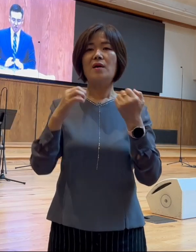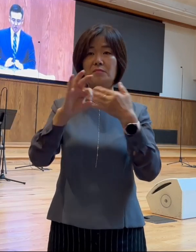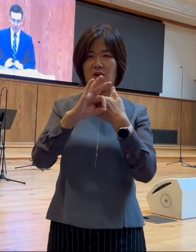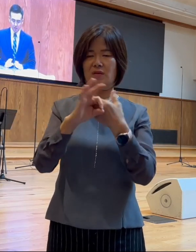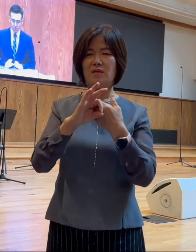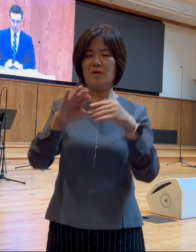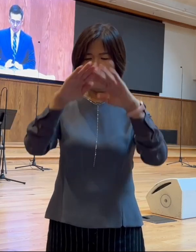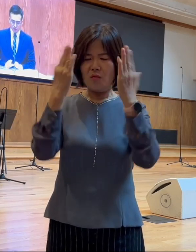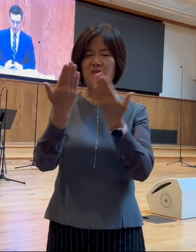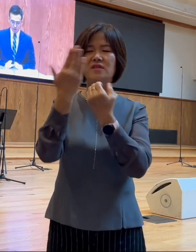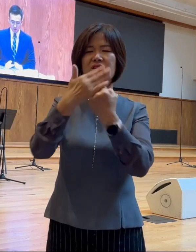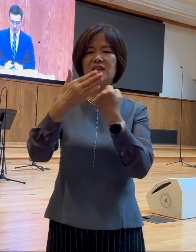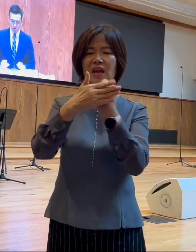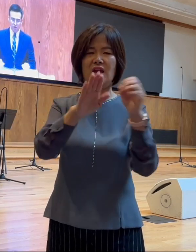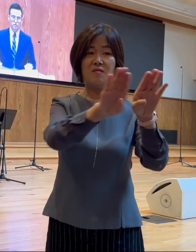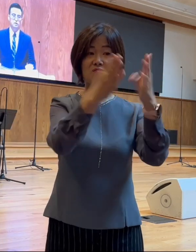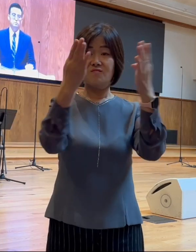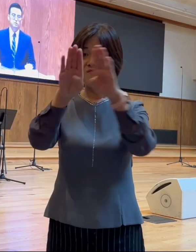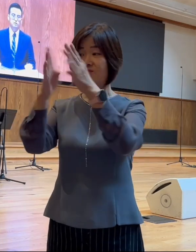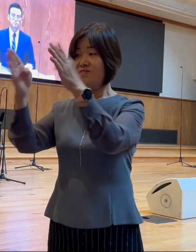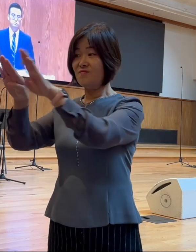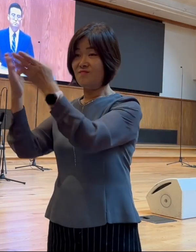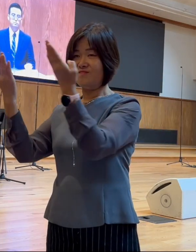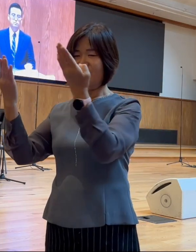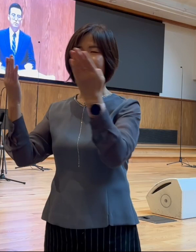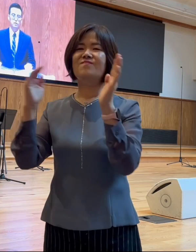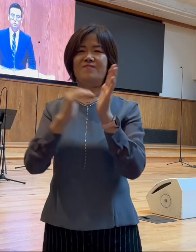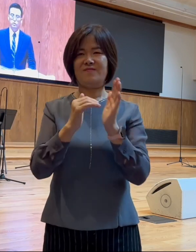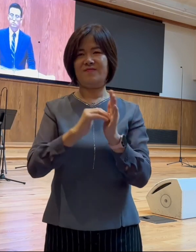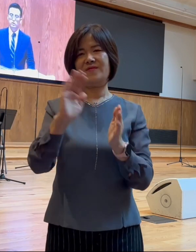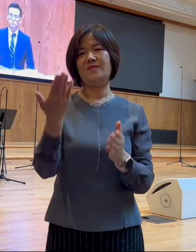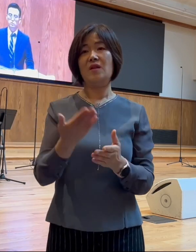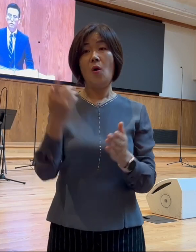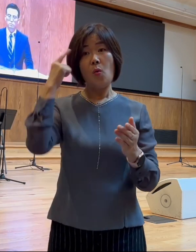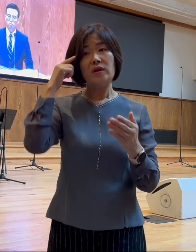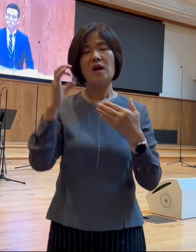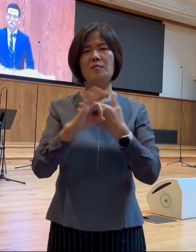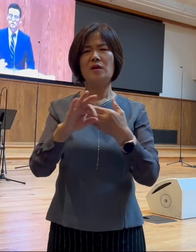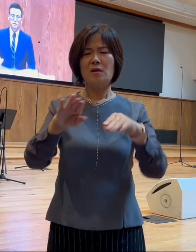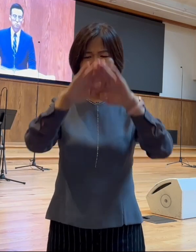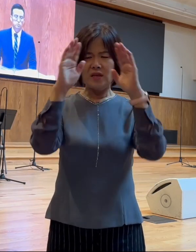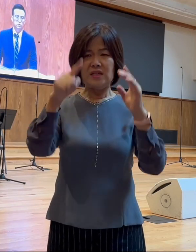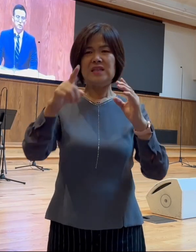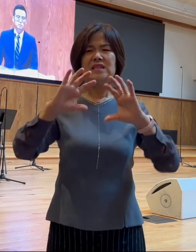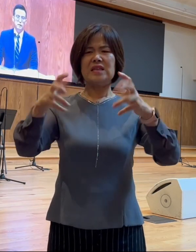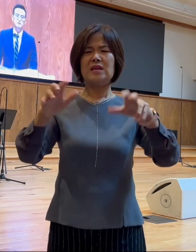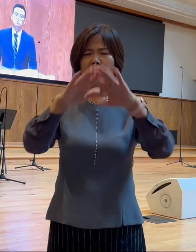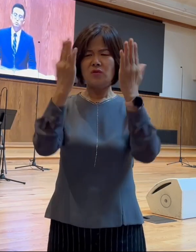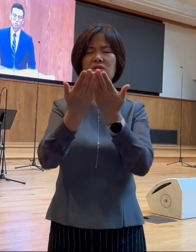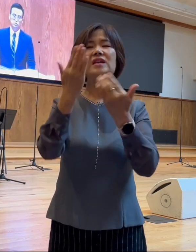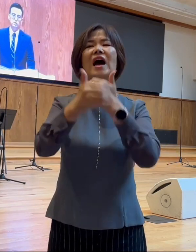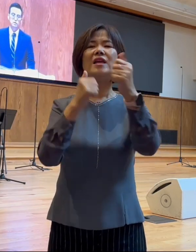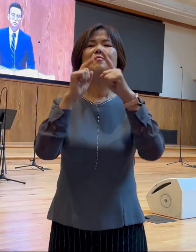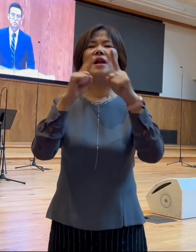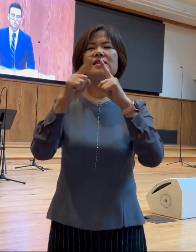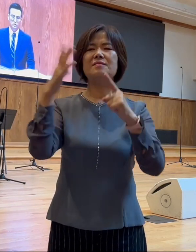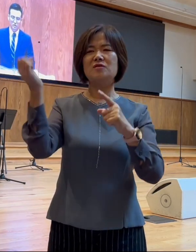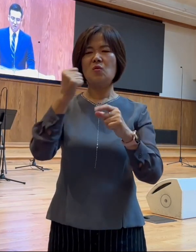모든 은혜의 문이 열리기 시작합니다. 왜 그러냐면요, 이 세상의 모든 것이 하나님의 말씀으로